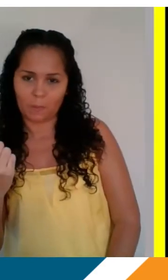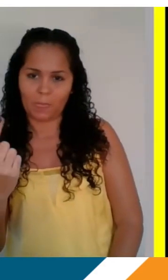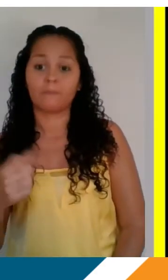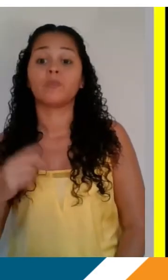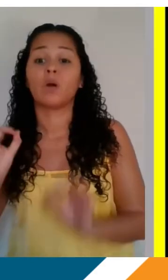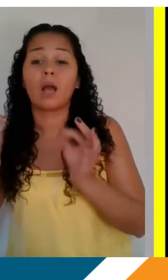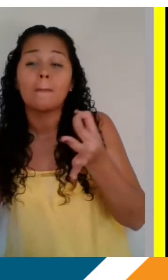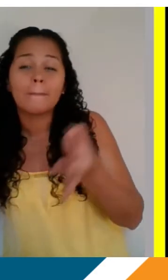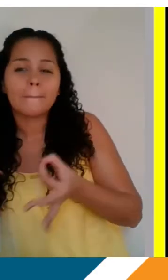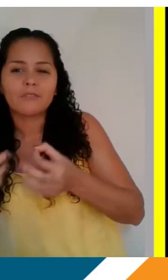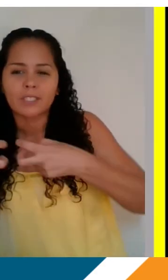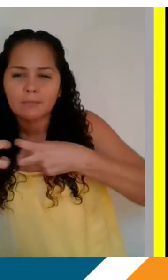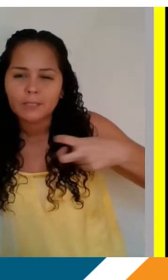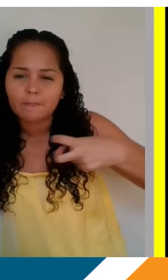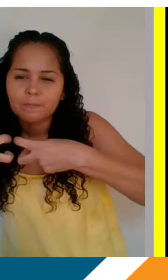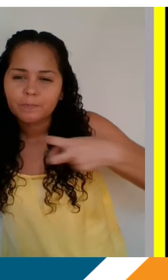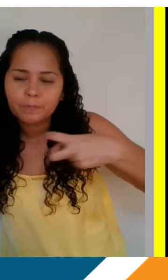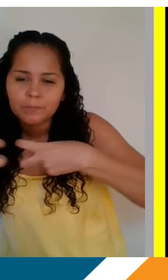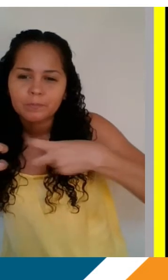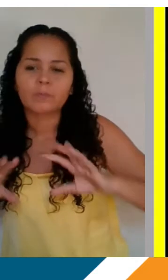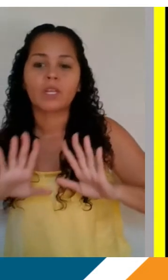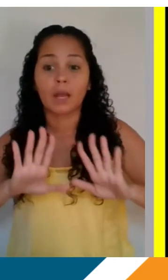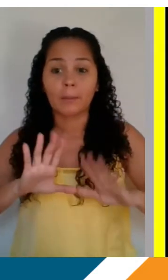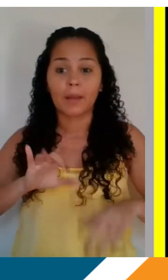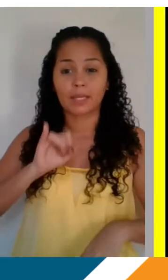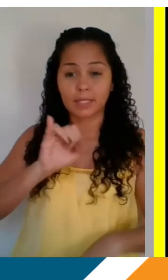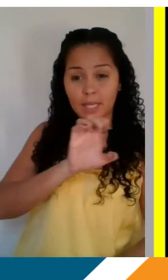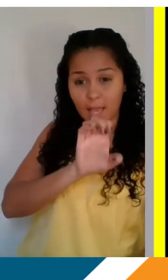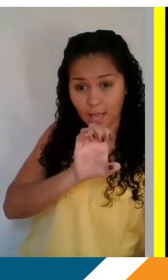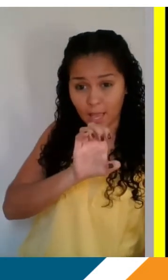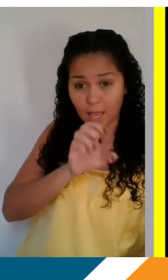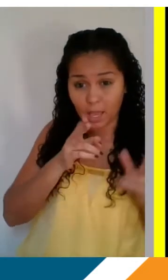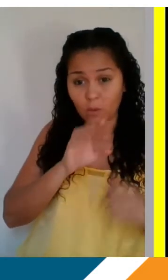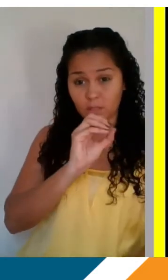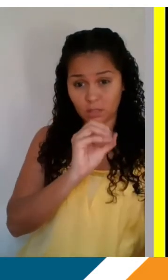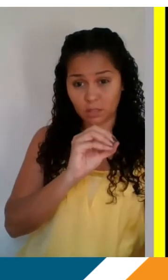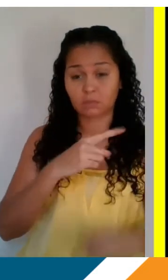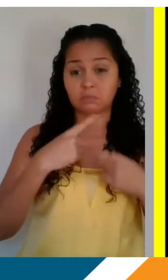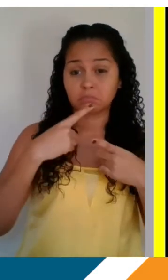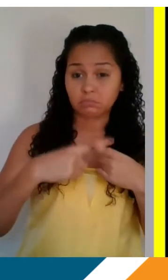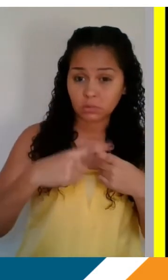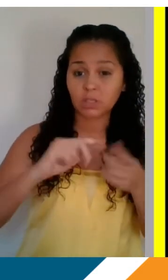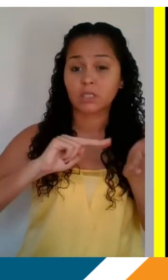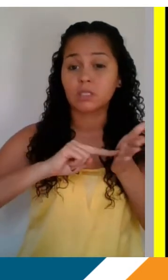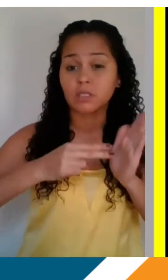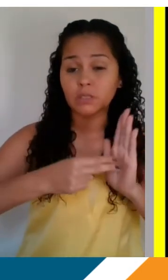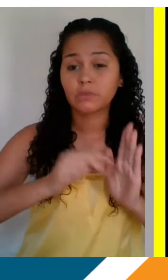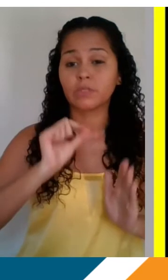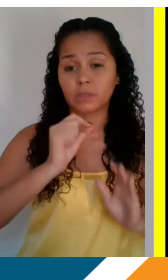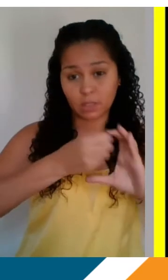como perfeitamente elástica. Quando a gente tem esse Ezinho aqui igual a 0,